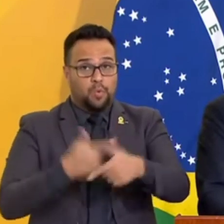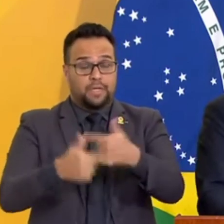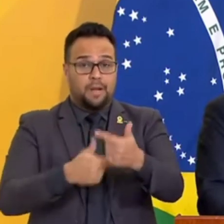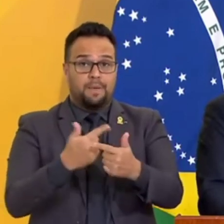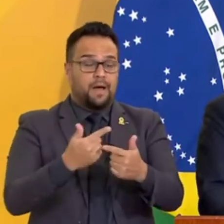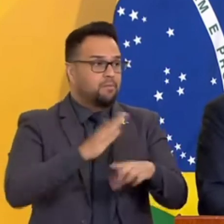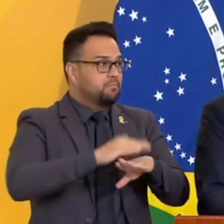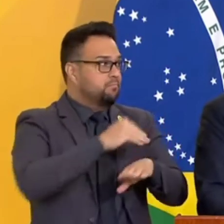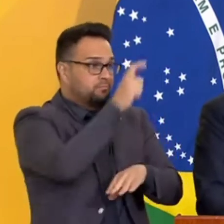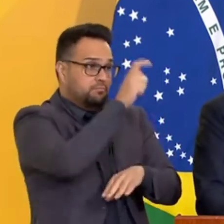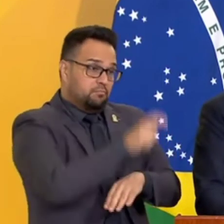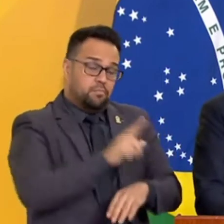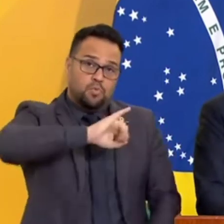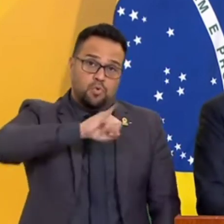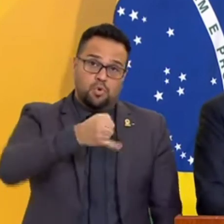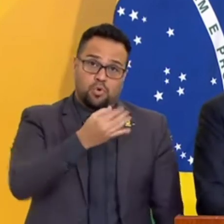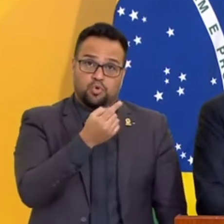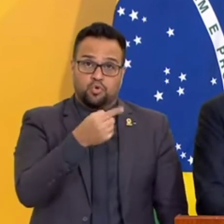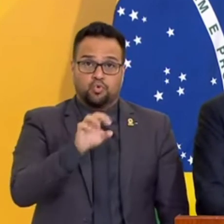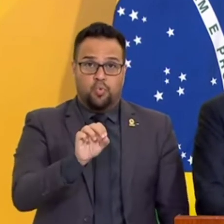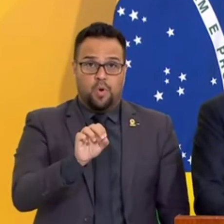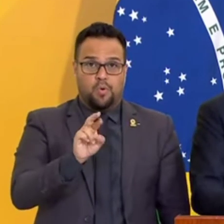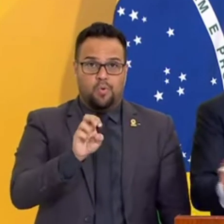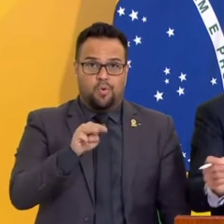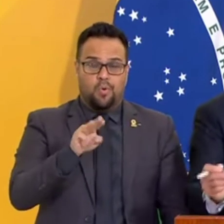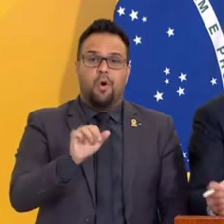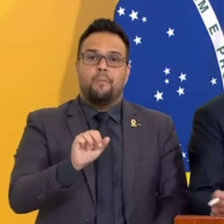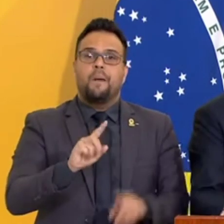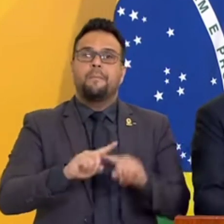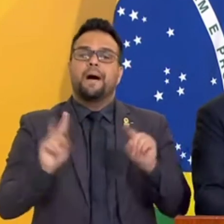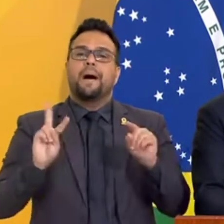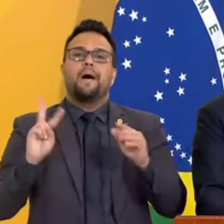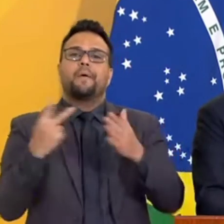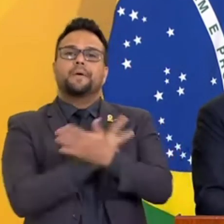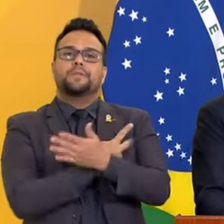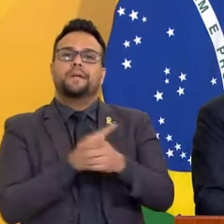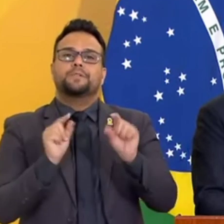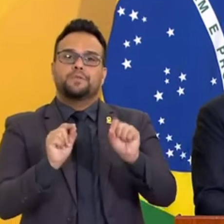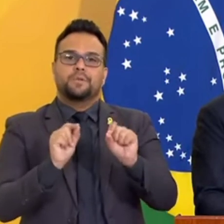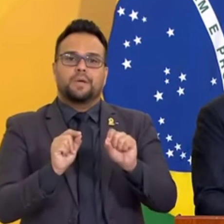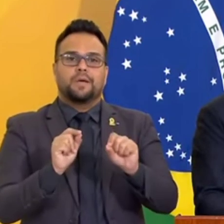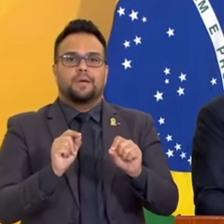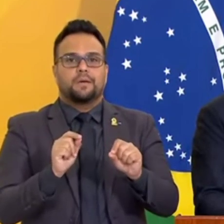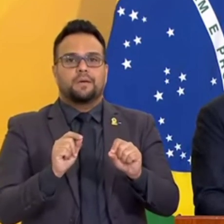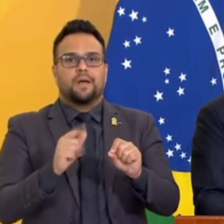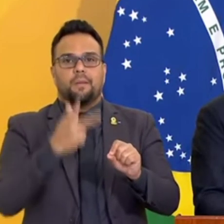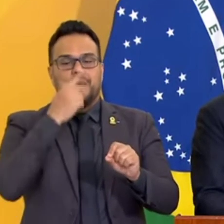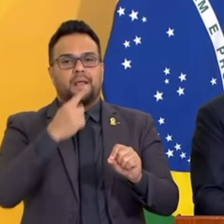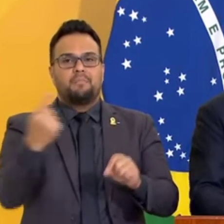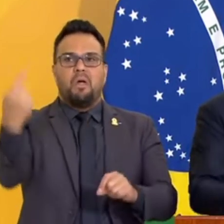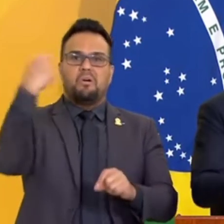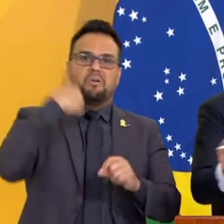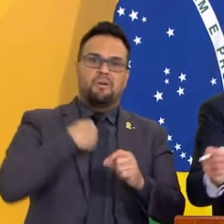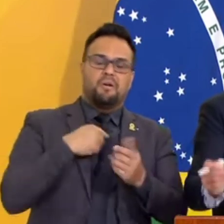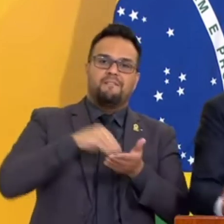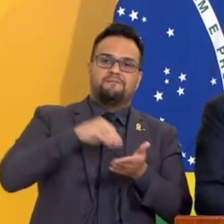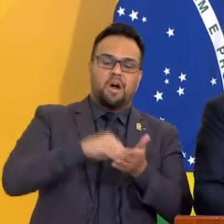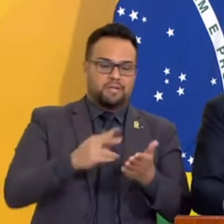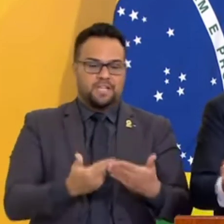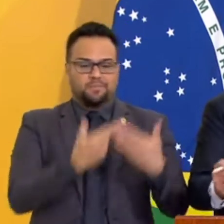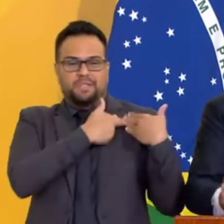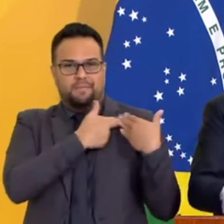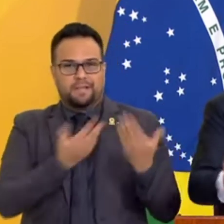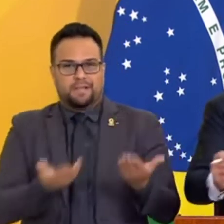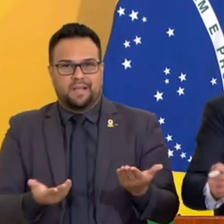orientado pelo João Roma o que acontece olha o cara sem responsabilidade e olha o cara